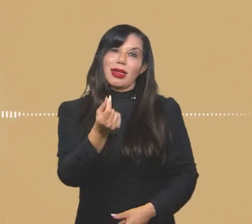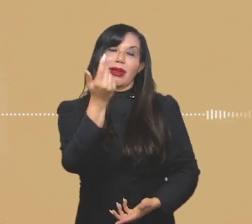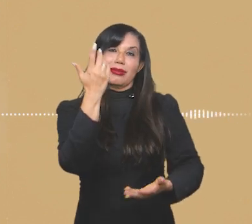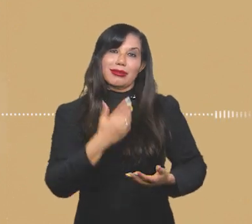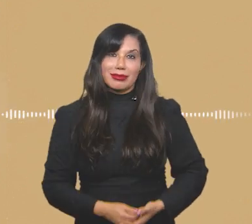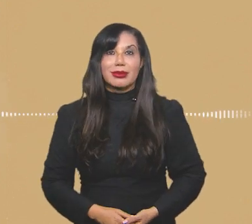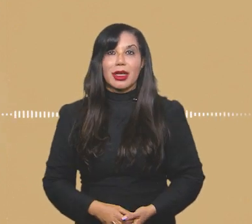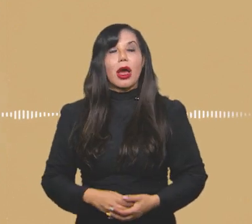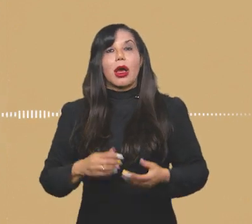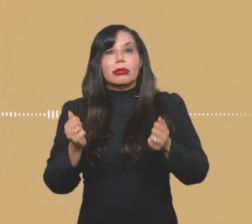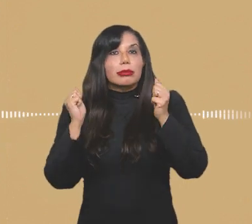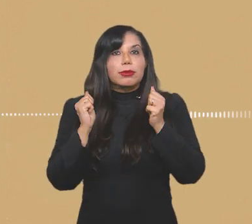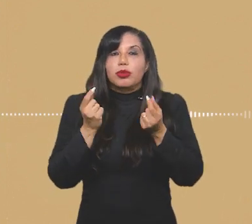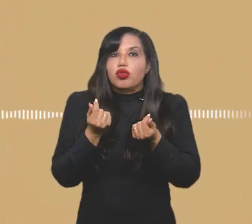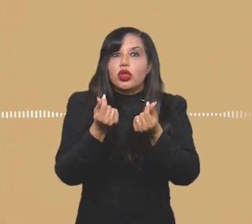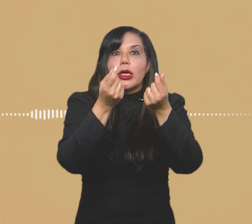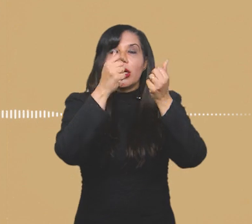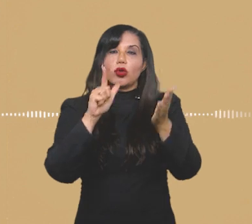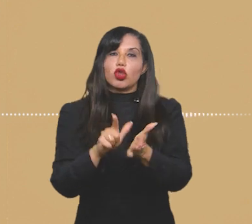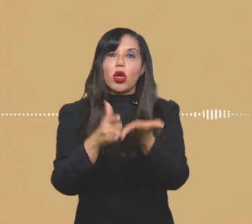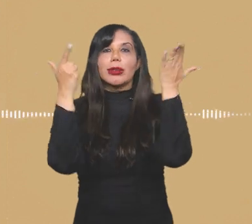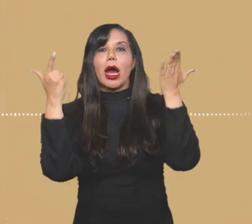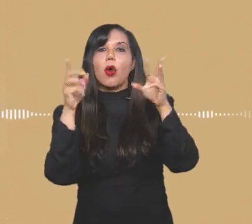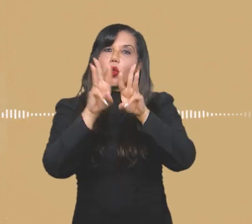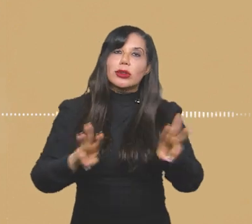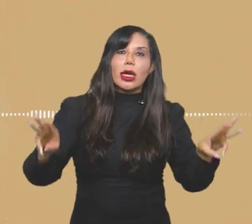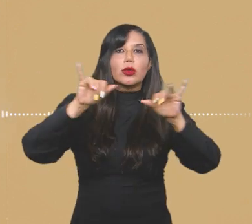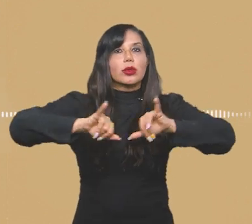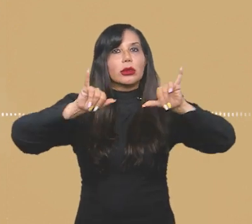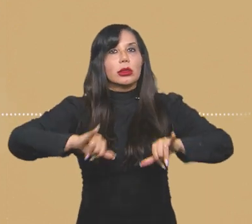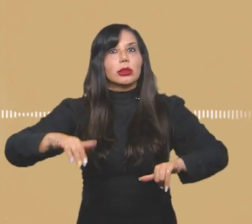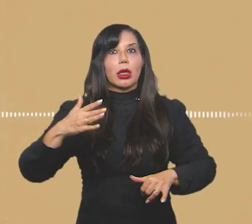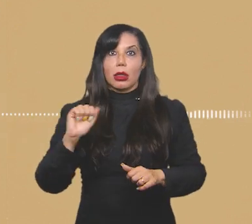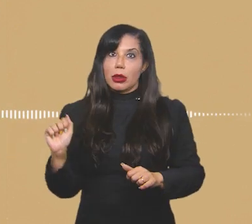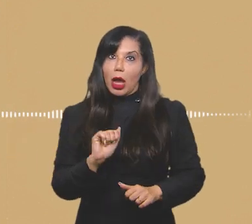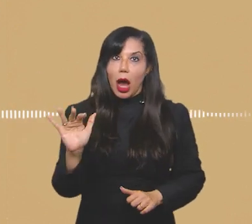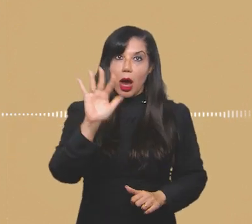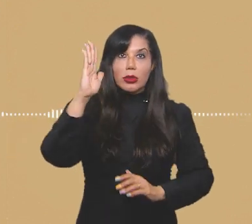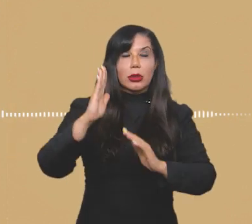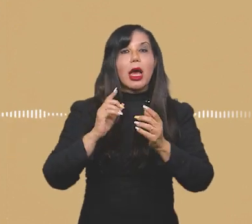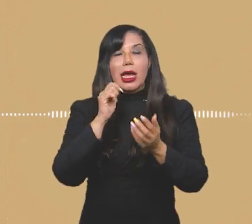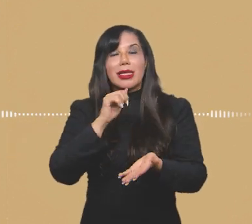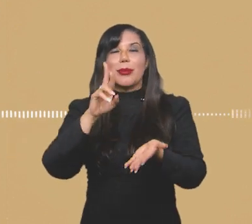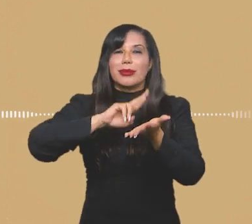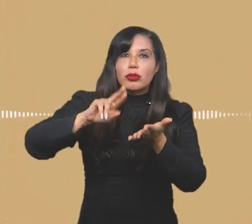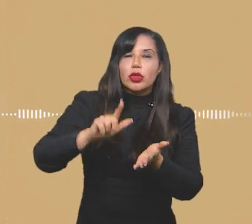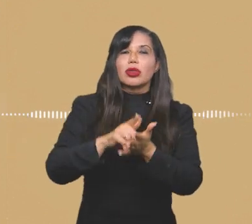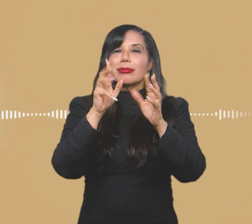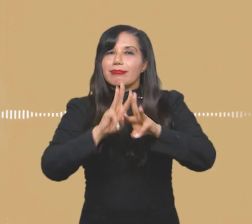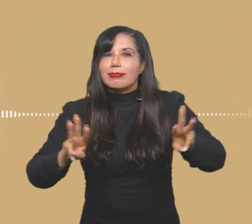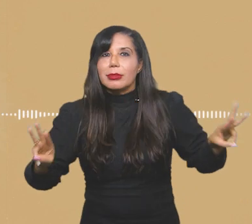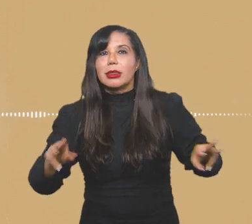financeiro. Os custos para publicar um jornal ou um site de notícias eram e ainda são altos. Nesses periódicos